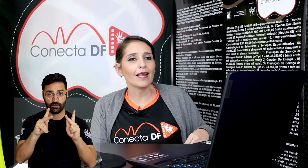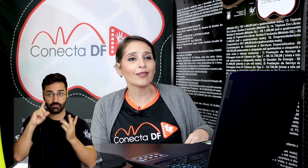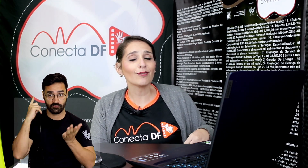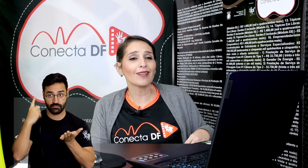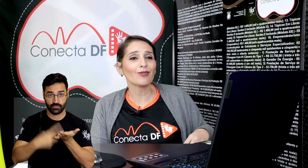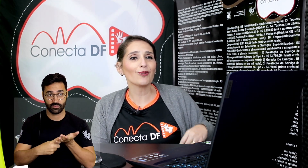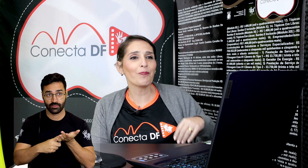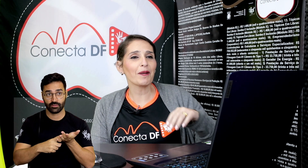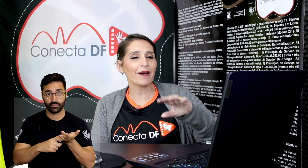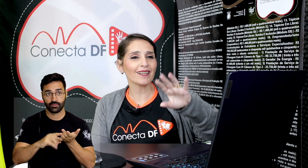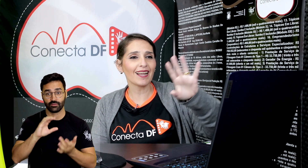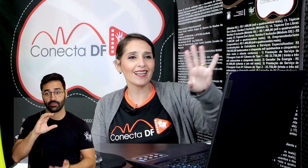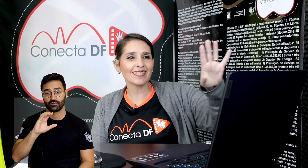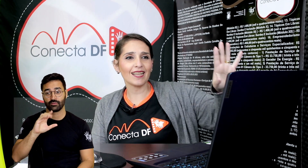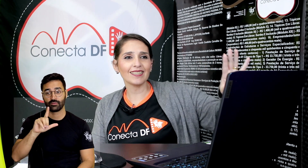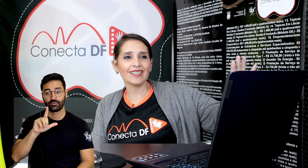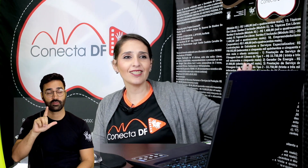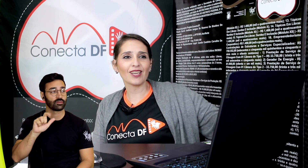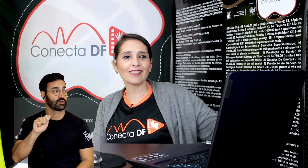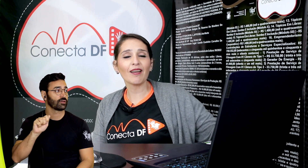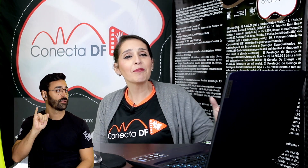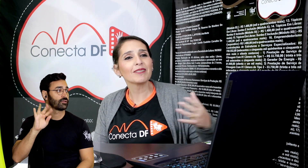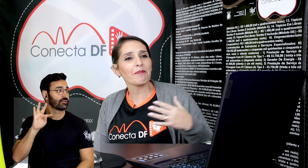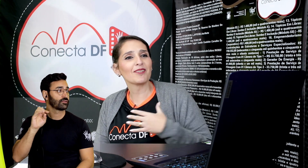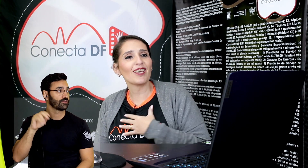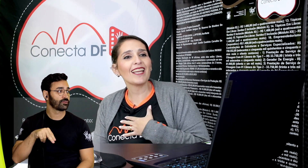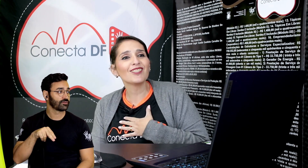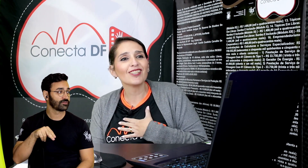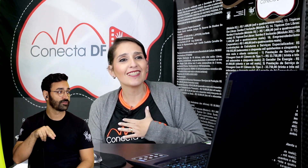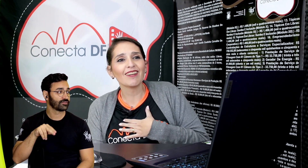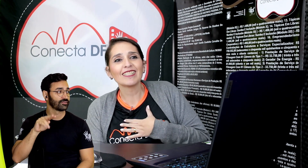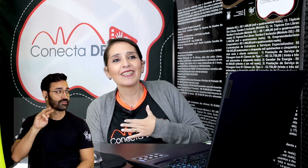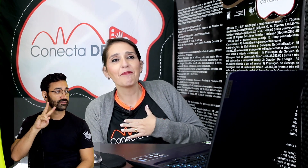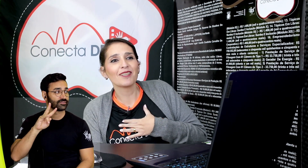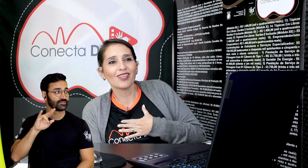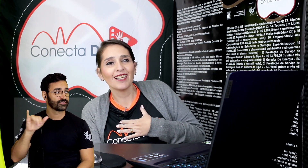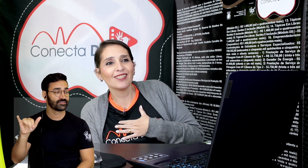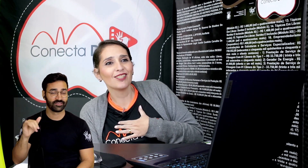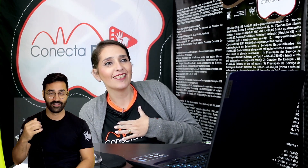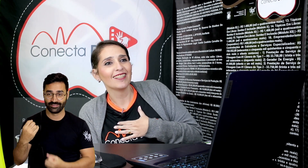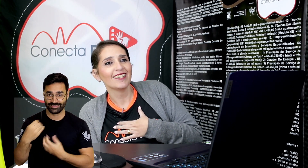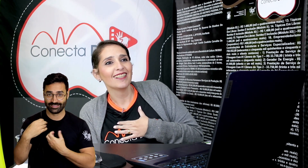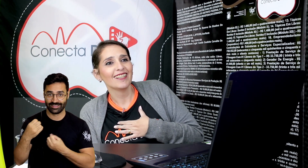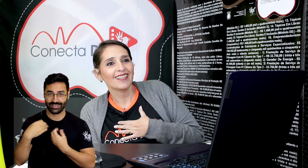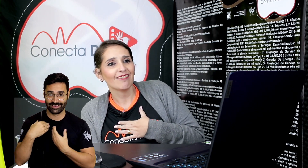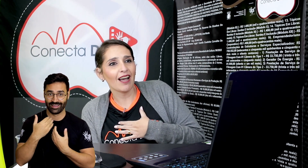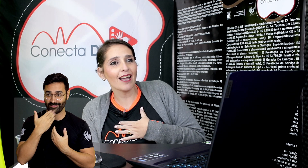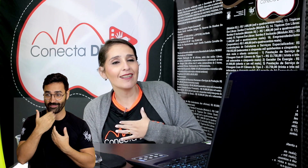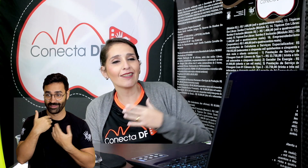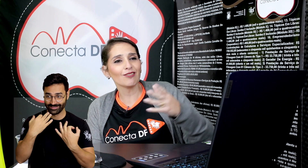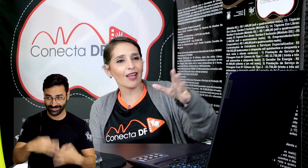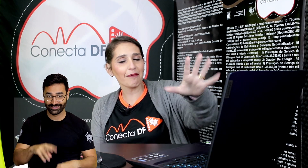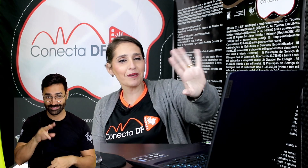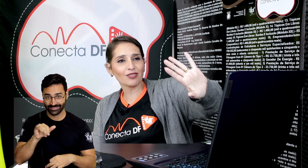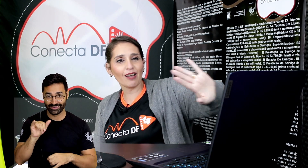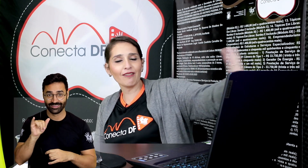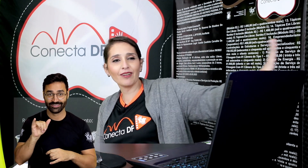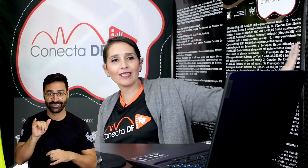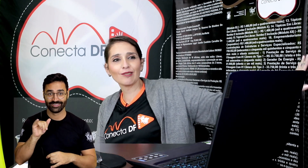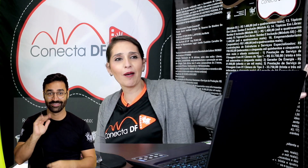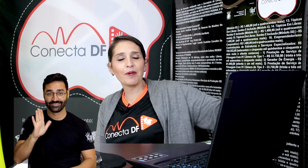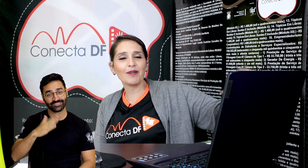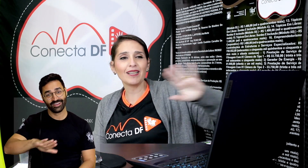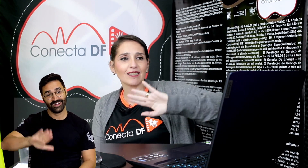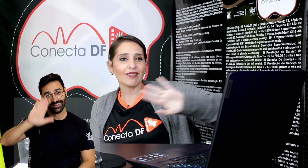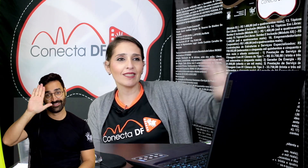O Cleiton tá todo preparando a receita ali já. Você vai mostrar para a gente? Você vai ensinar para a gente? Vai? Então já